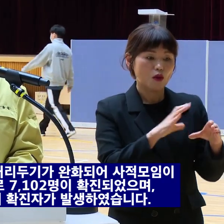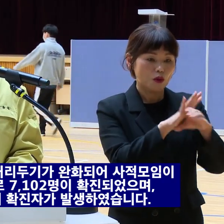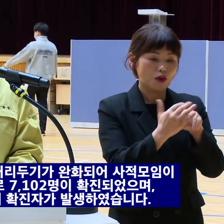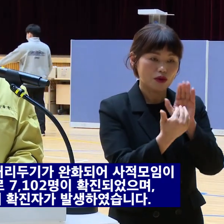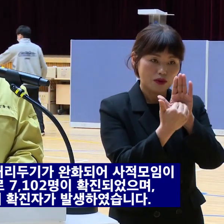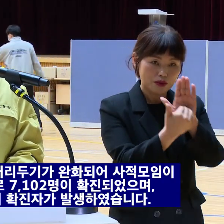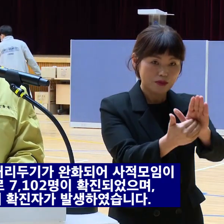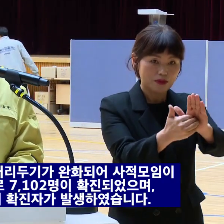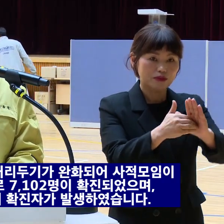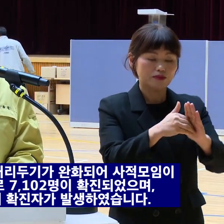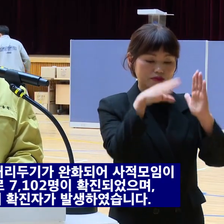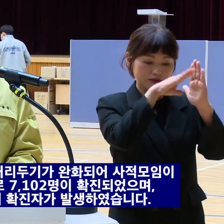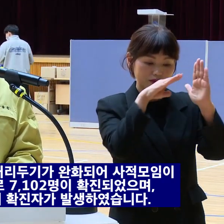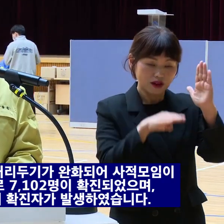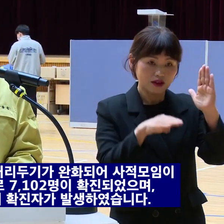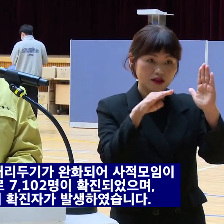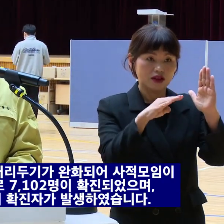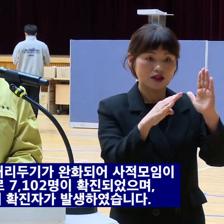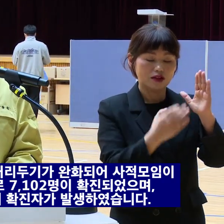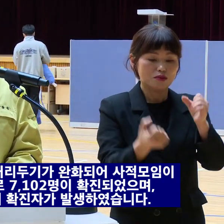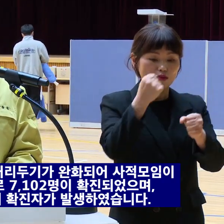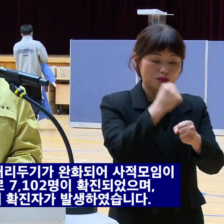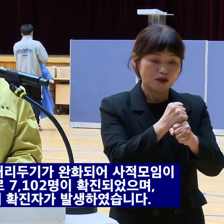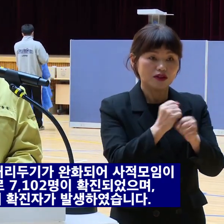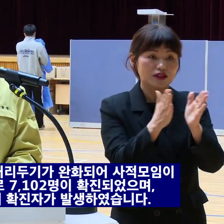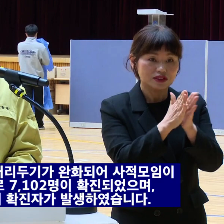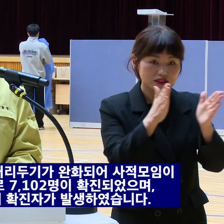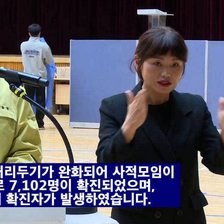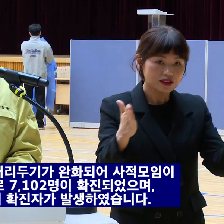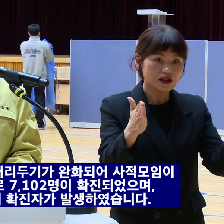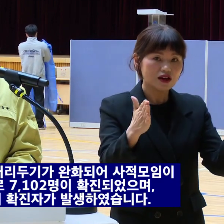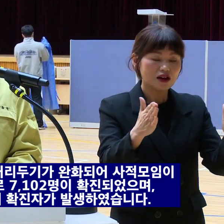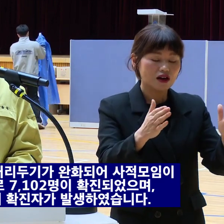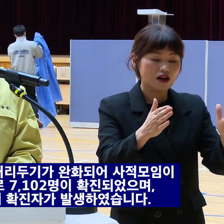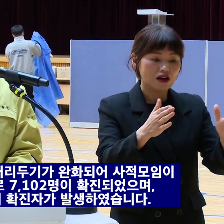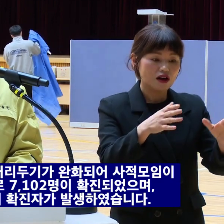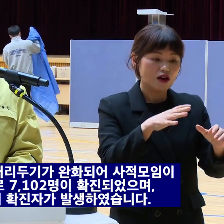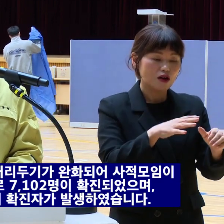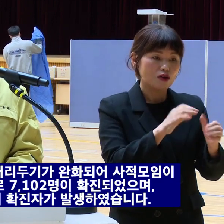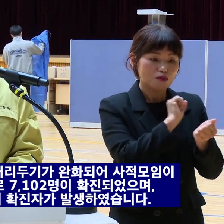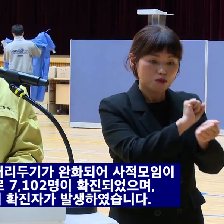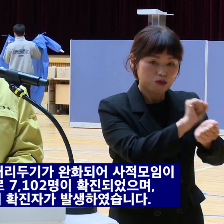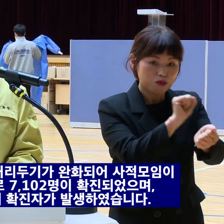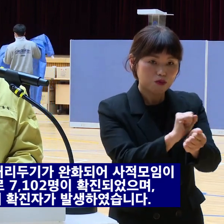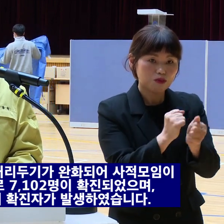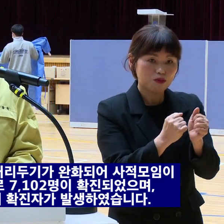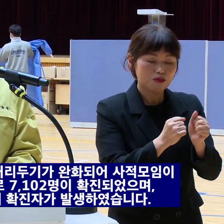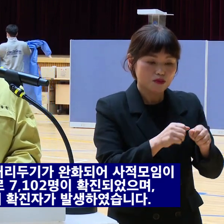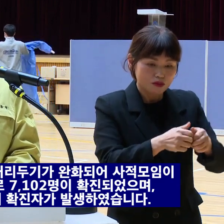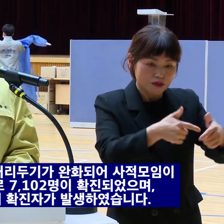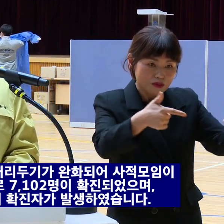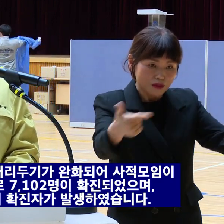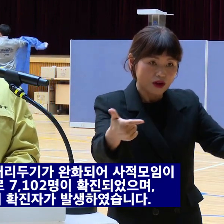완화되어 사적 모임이 증가함에 따라 오늘 전국적으로